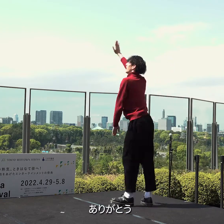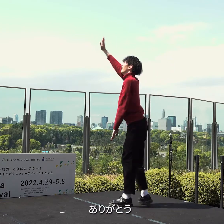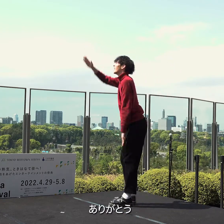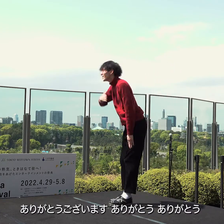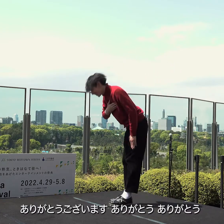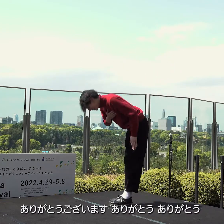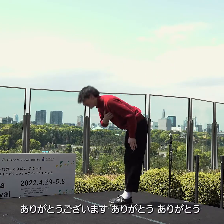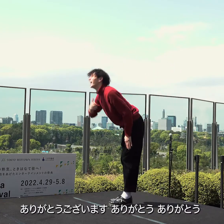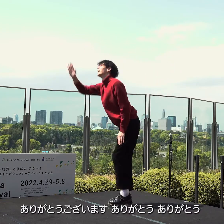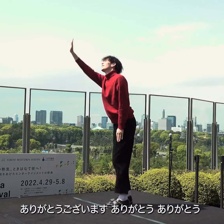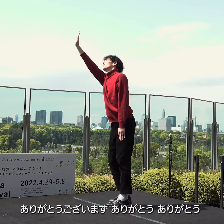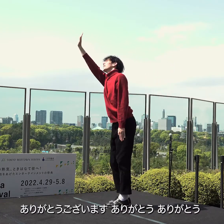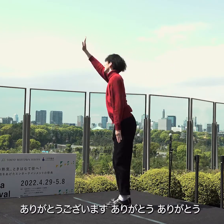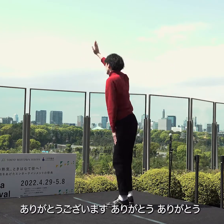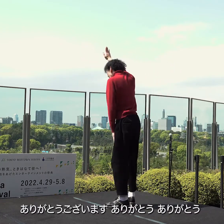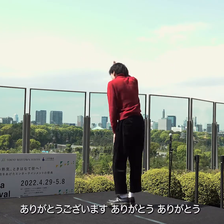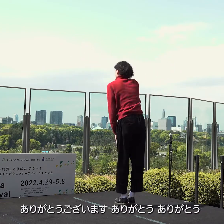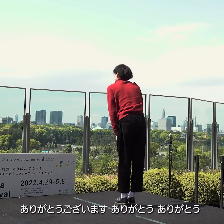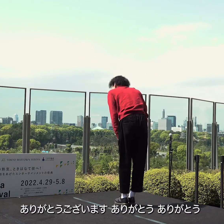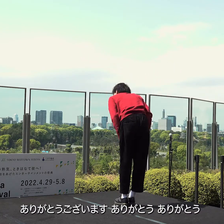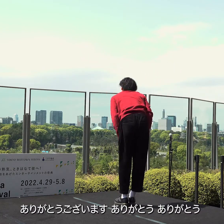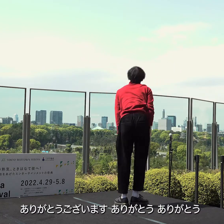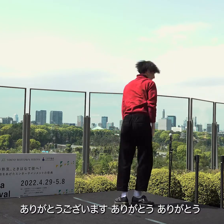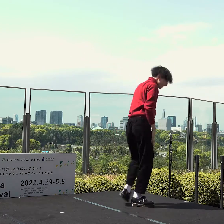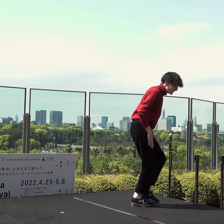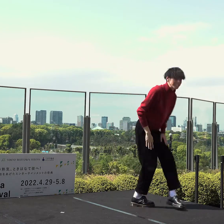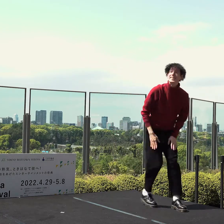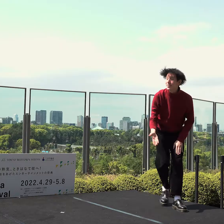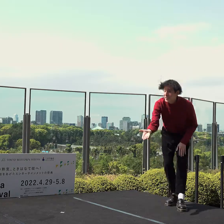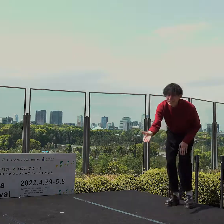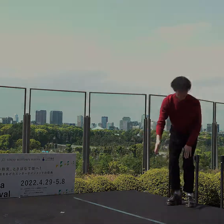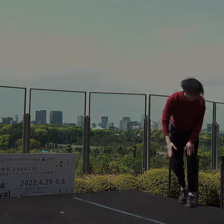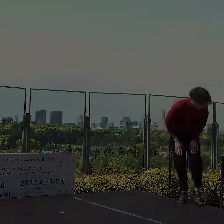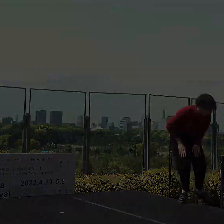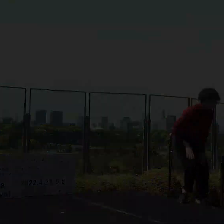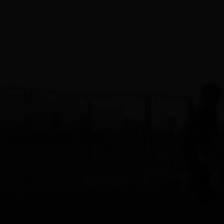ありがとう、ありがとうございます、ありがとう、ありがとう、